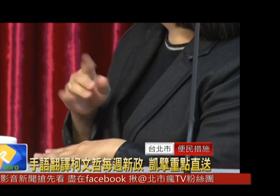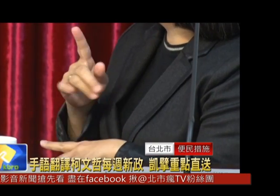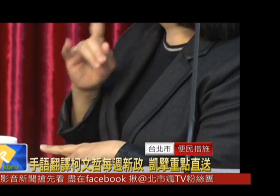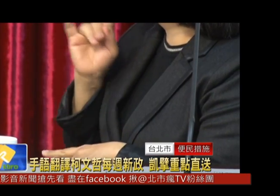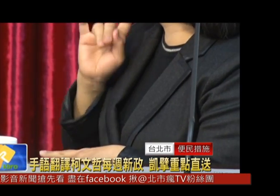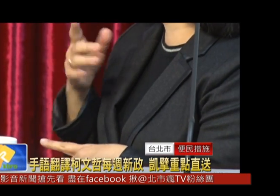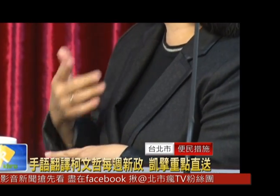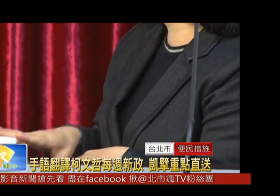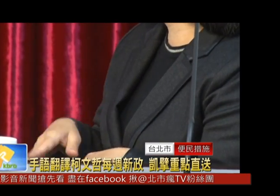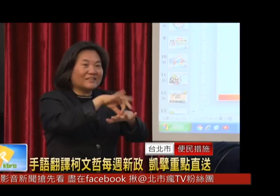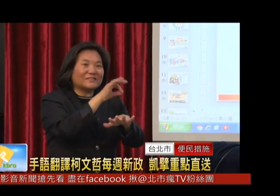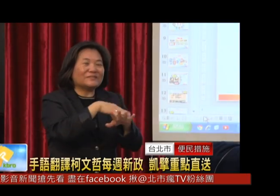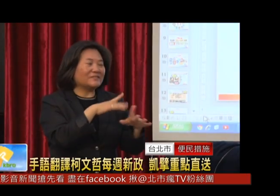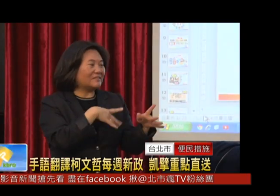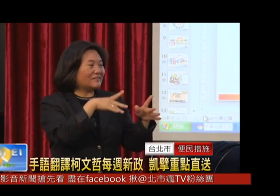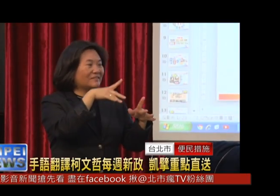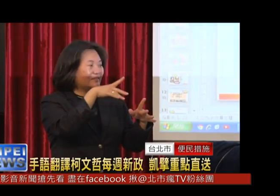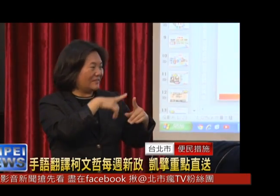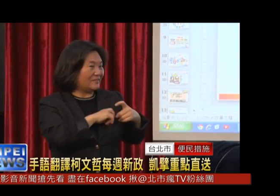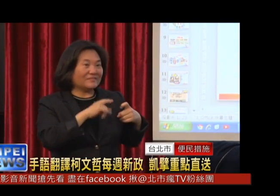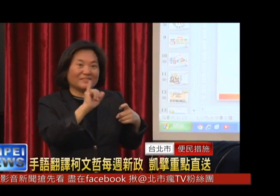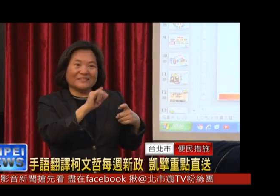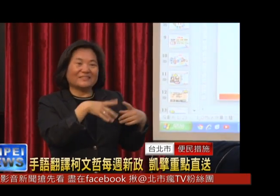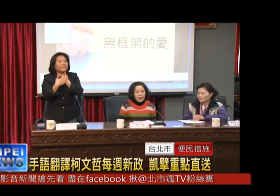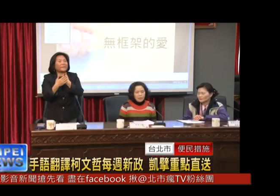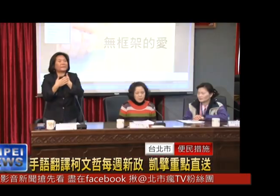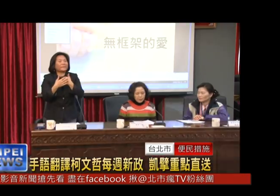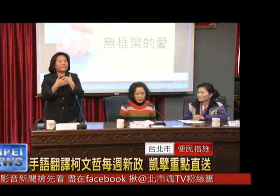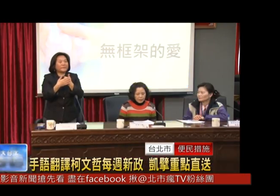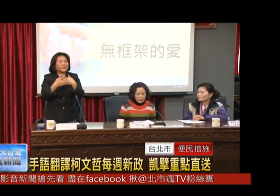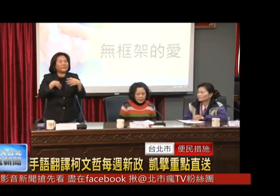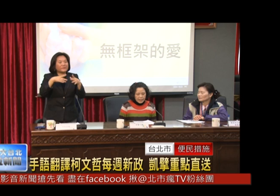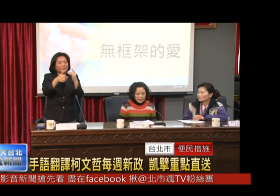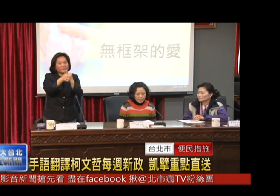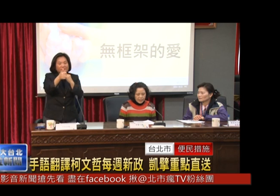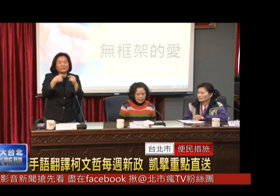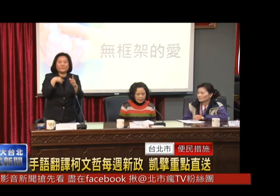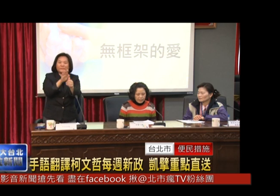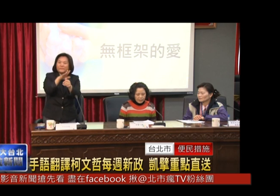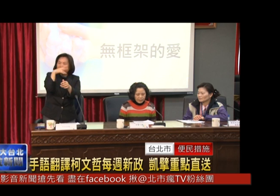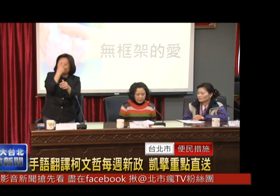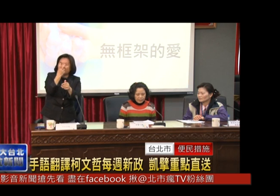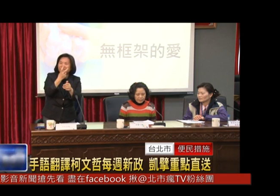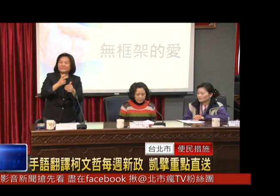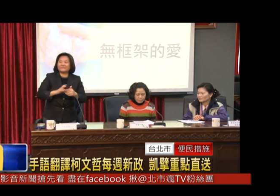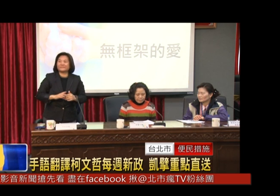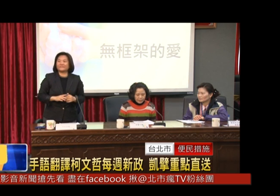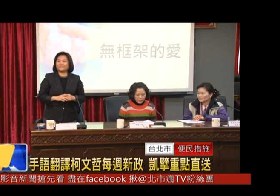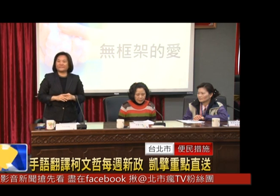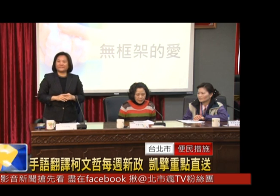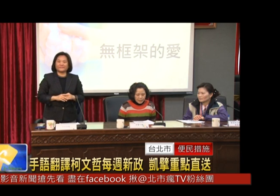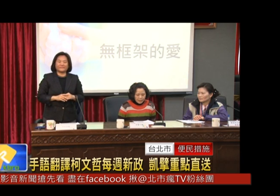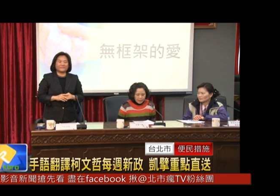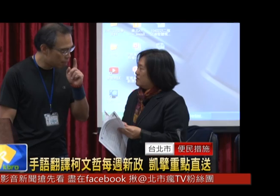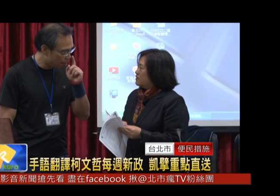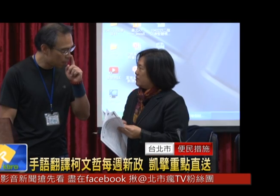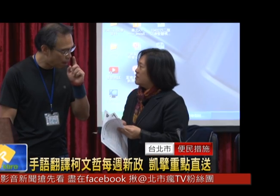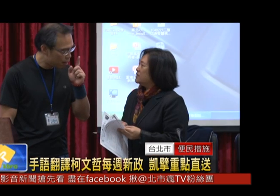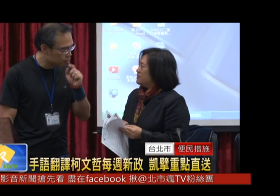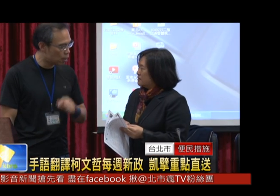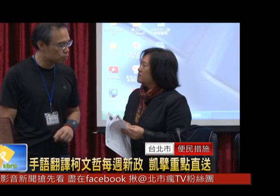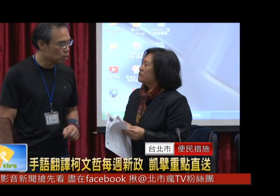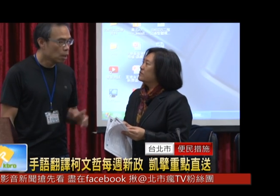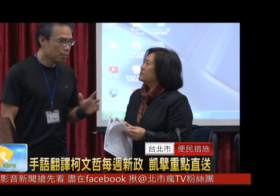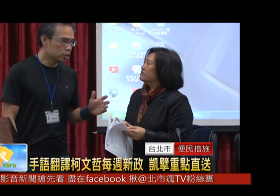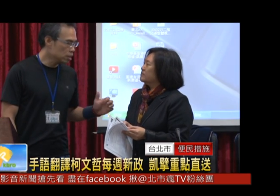精准到位的手部动作，配上生动活泼的表情，他是丁立芬，从事手语翻译工作超过30年。即日